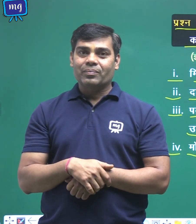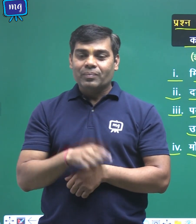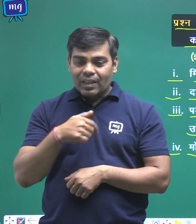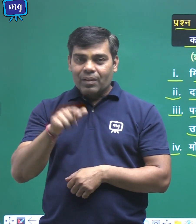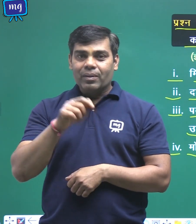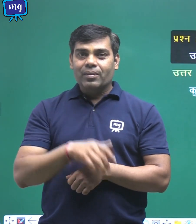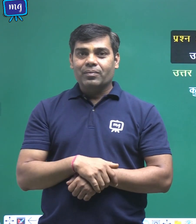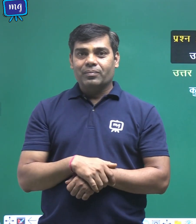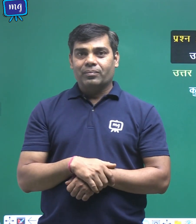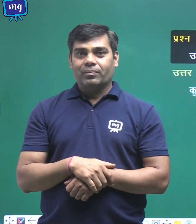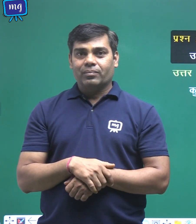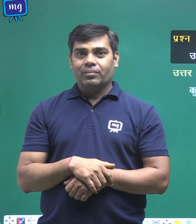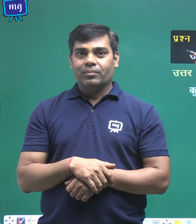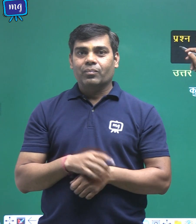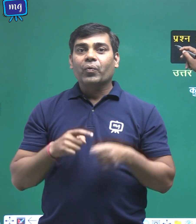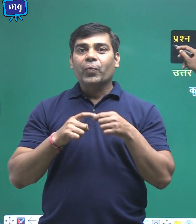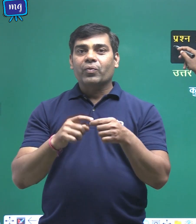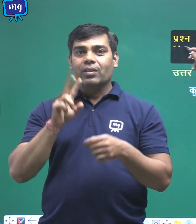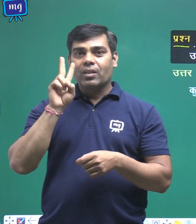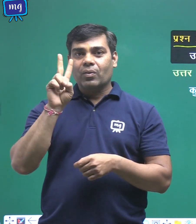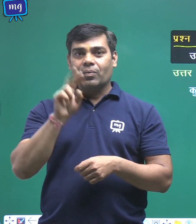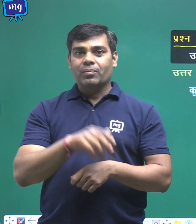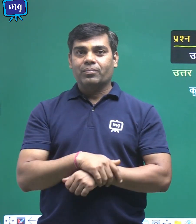आगे बढ़े। प्रश्न 2,